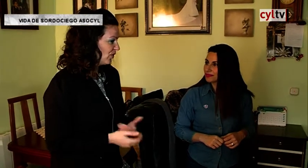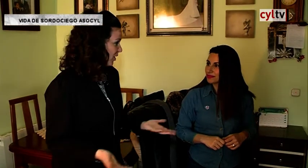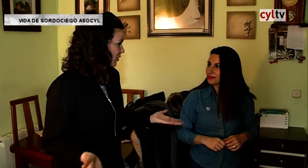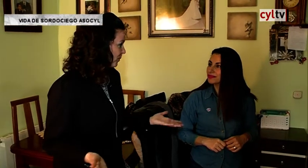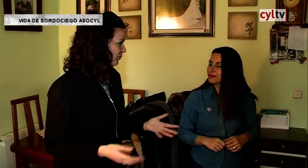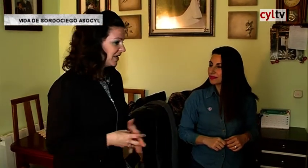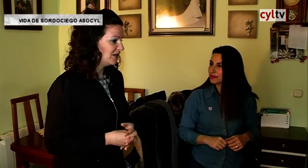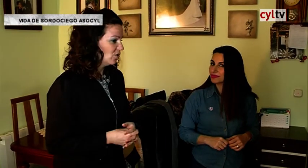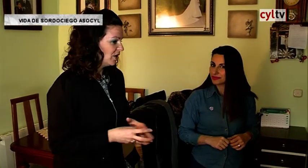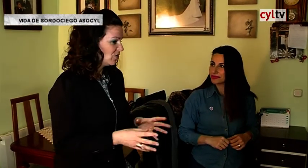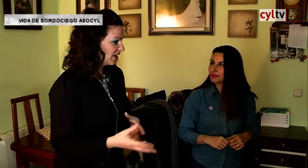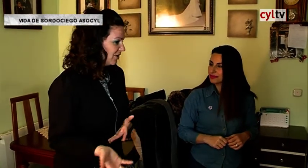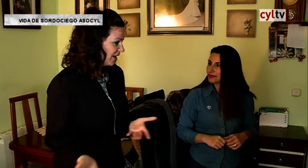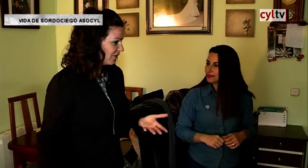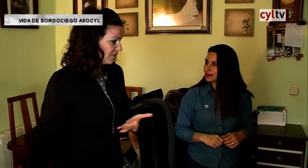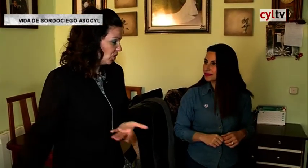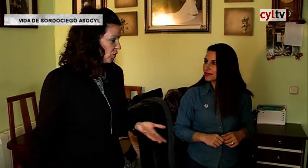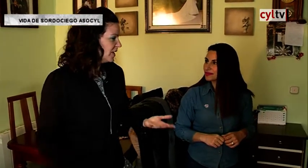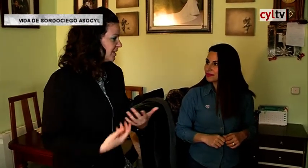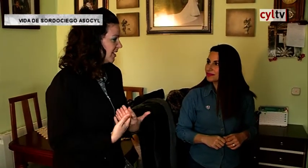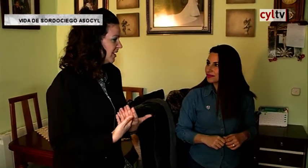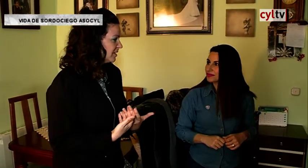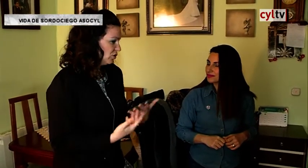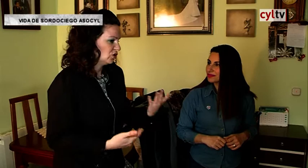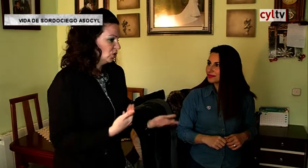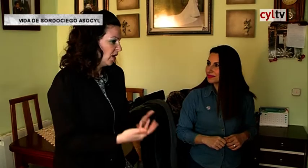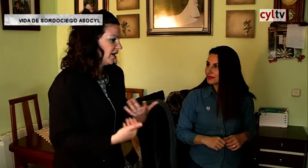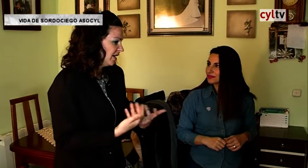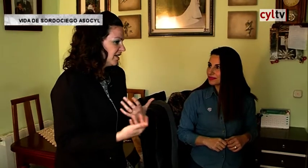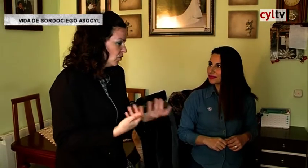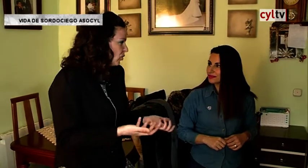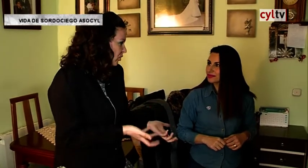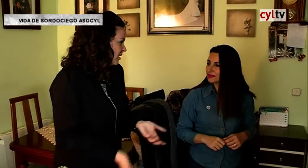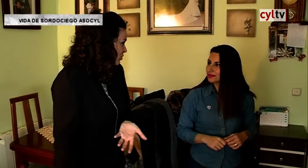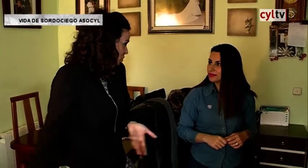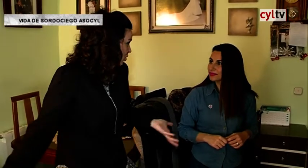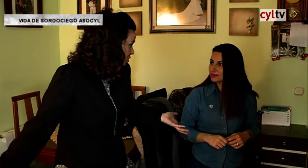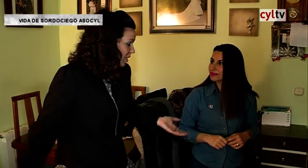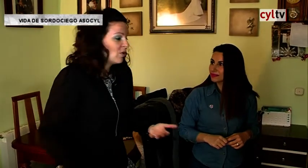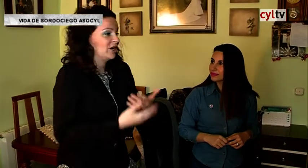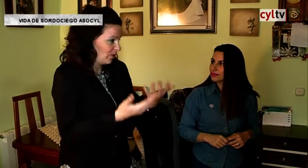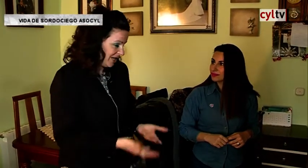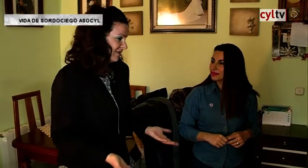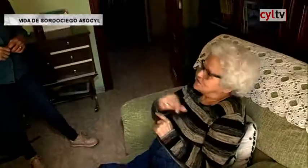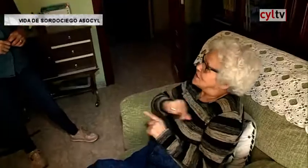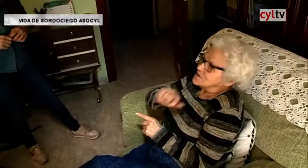ciego. Y lo único que ahora hacen por Luis es pues controlarle la salud de sus ojos, aunque no vean. Mira, dice